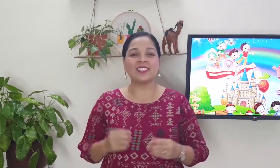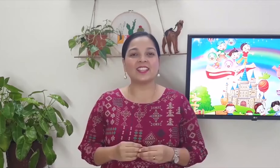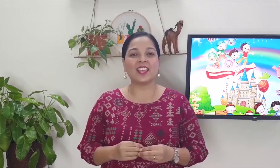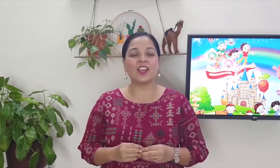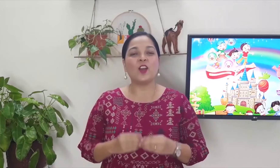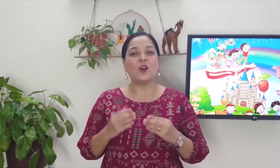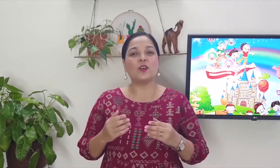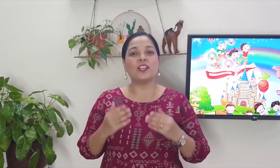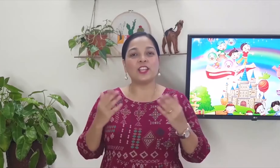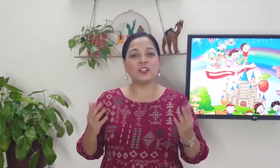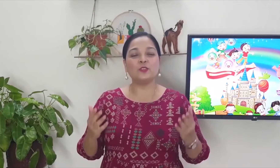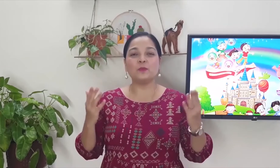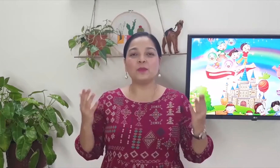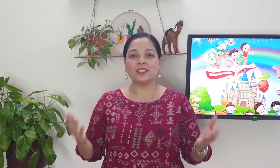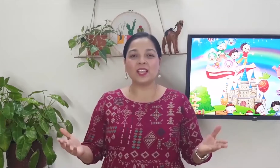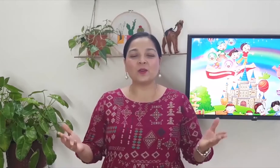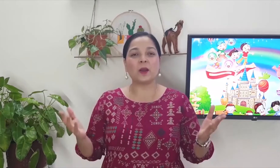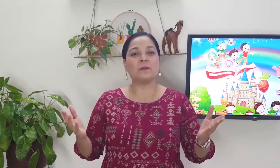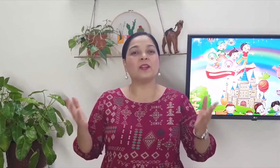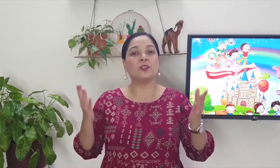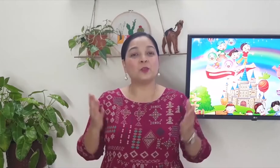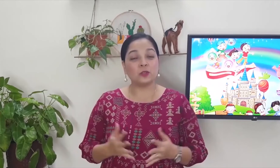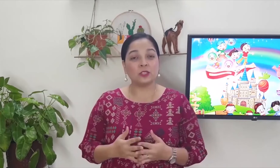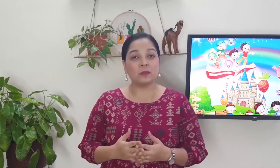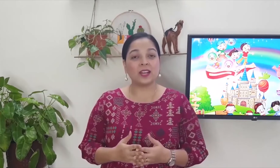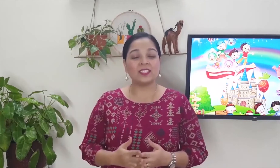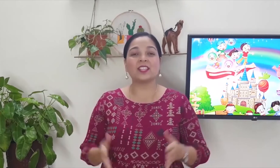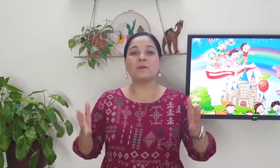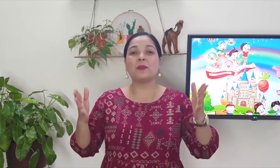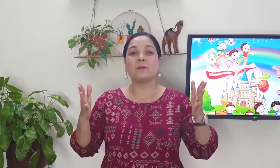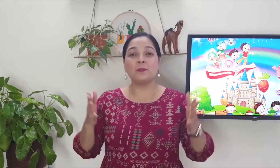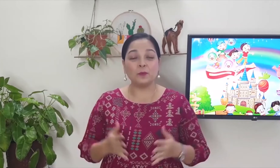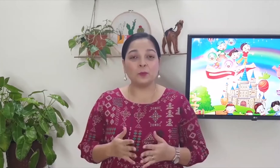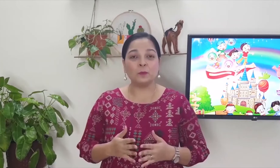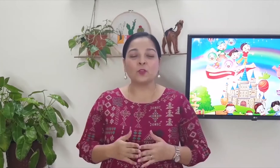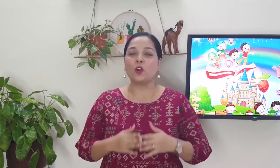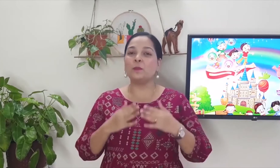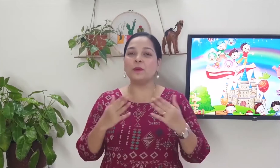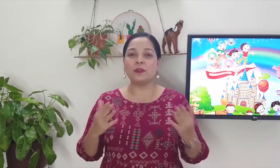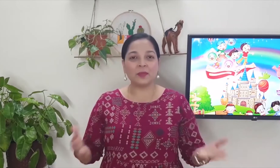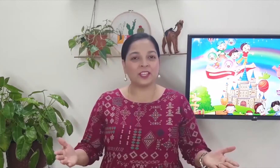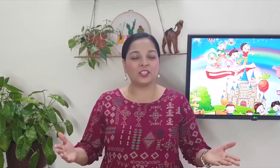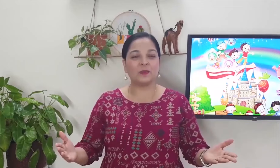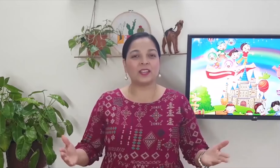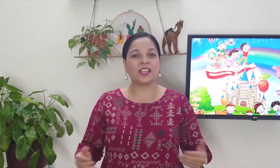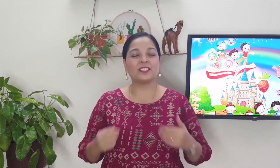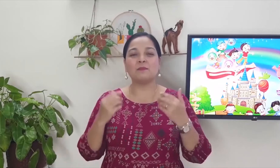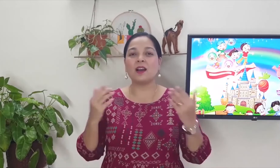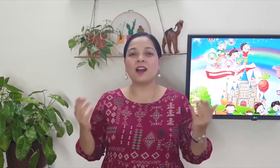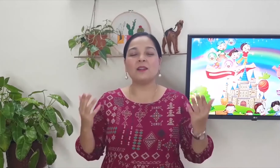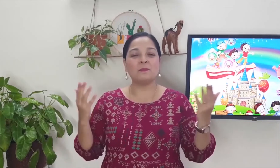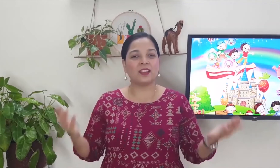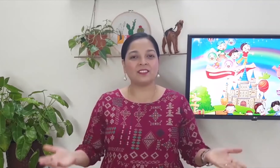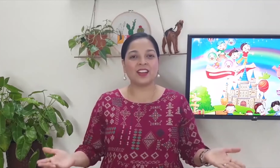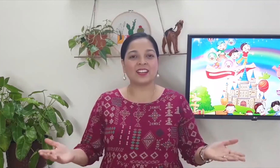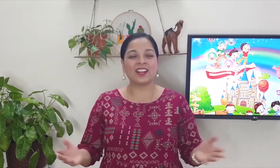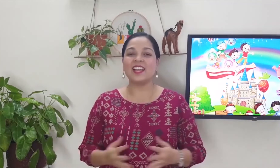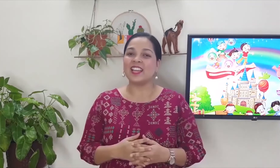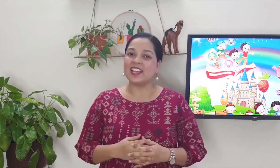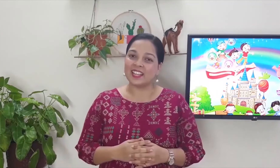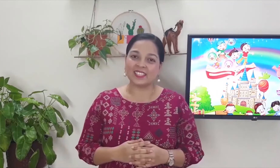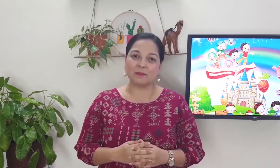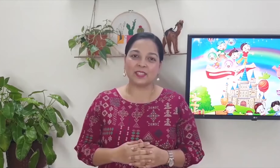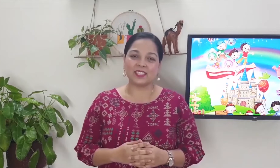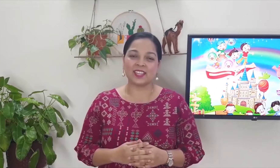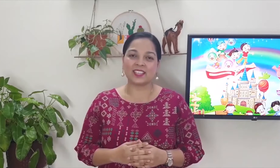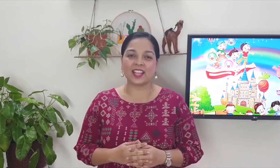छैन भने तपाईँको लागि यो समय छ तपाईँ हामीसँग यस समय प्रार्थना गर्न सक्नुहुनेछ अनि येशु ख्रीष्टलाई तपाईँ आफ्नो साथी बनाउन सक्नुहुन्छ अनि